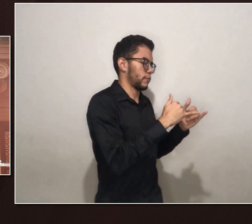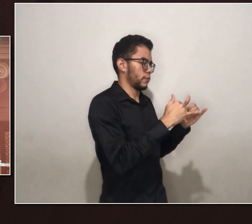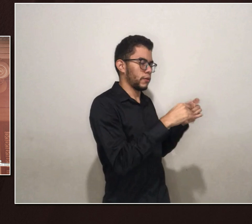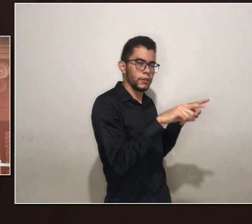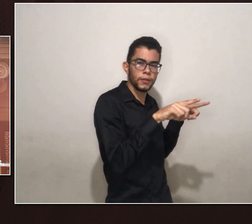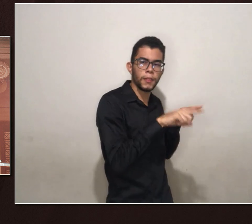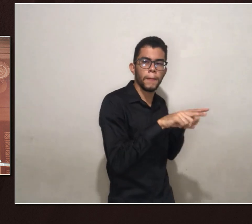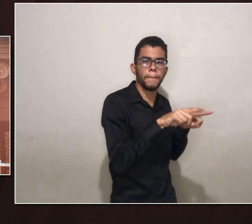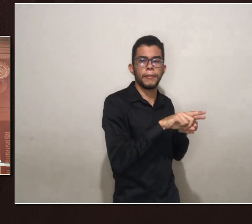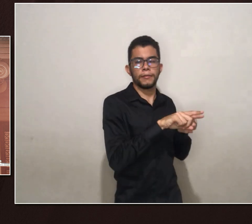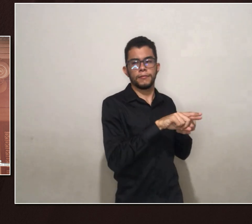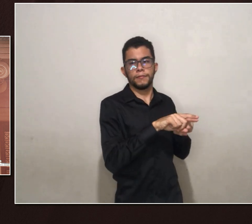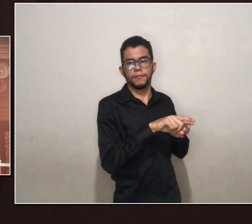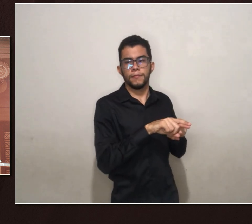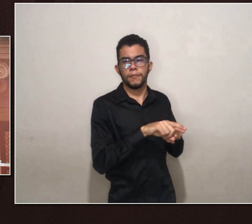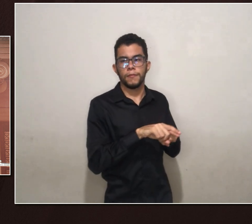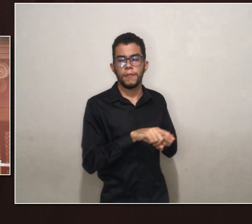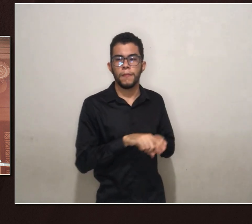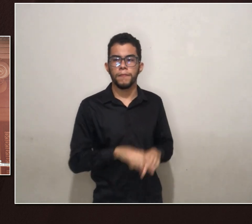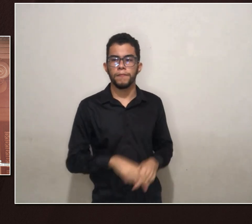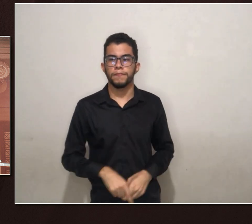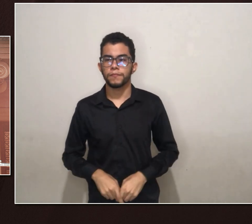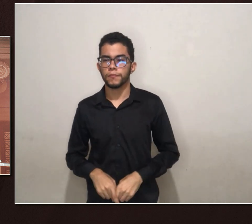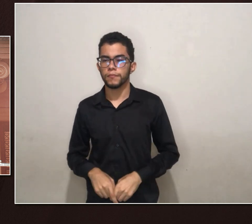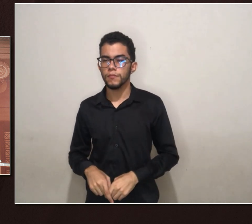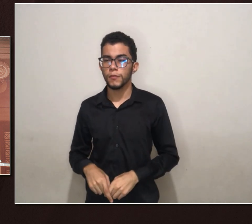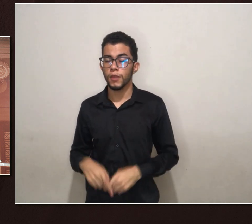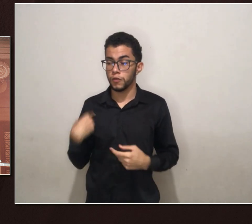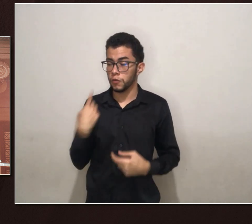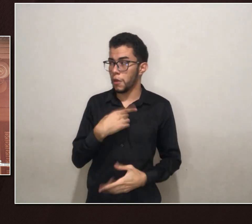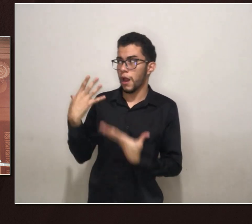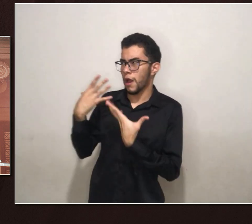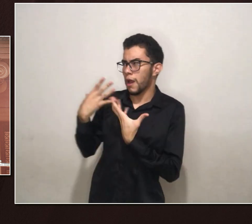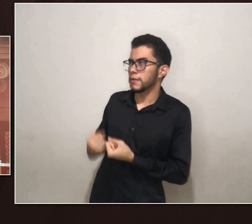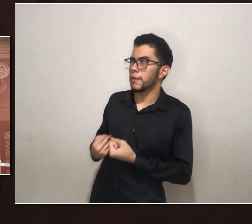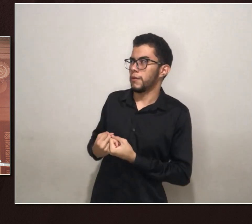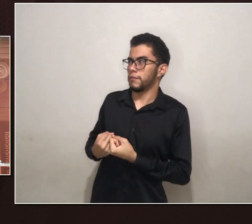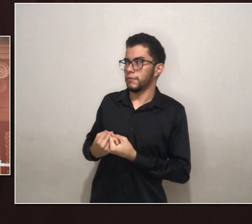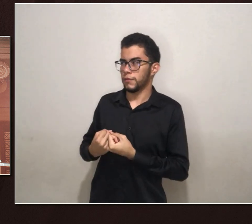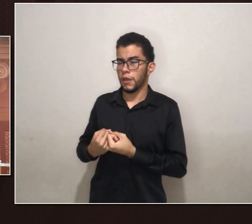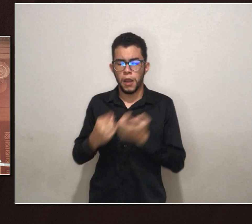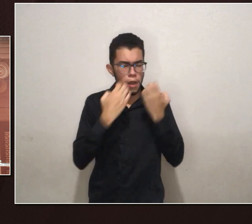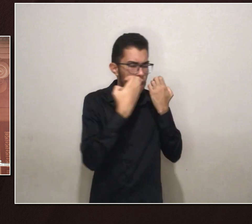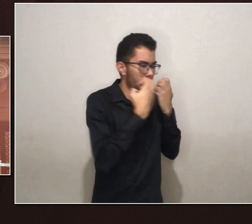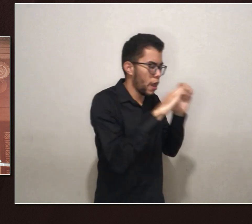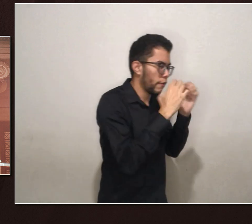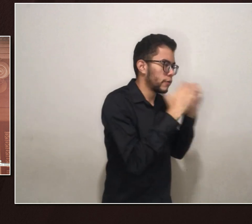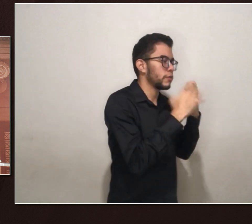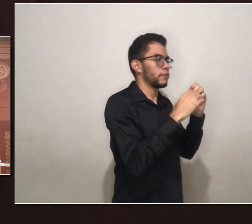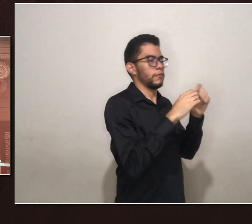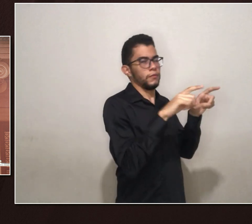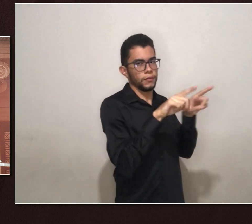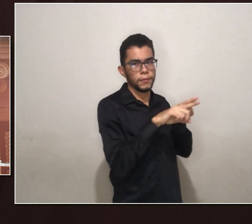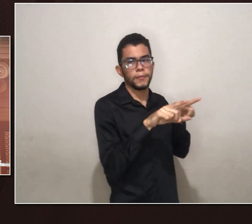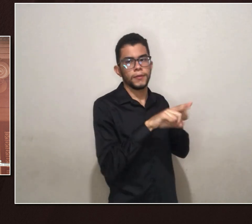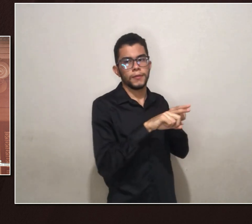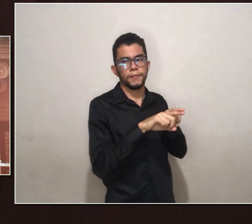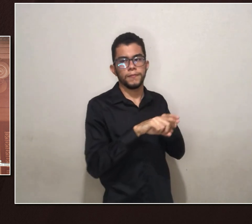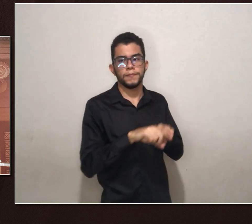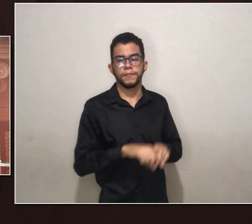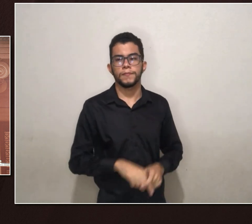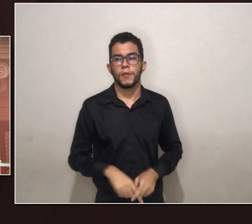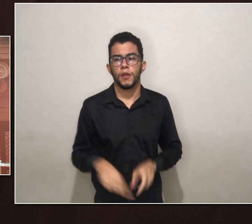os receptores e condutores, né, da palavra que vem da revelação de Jesus Cristo. E